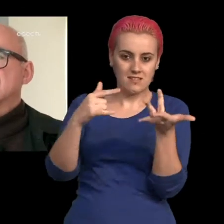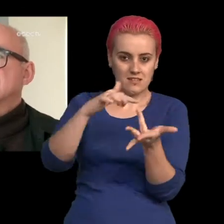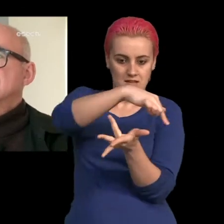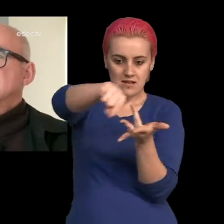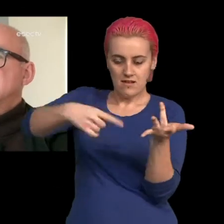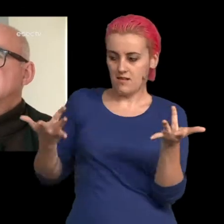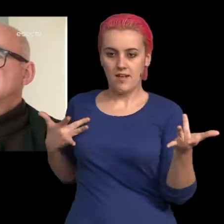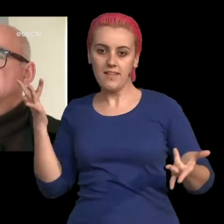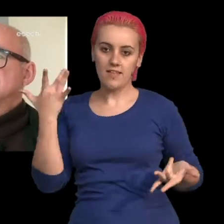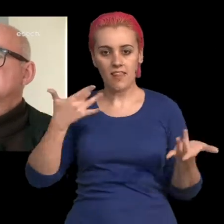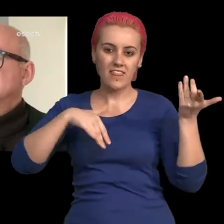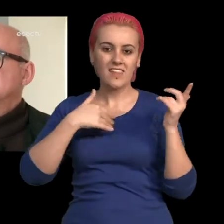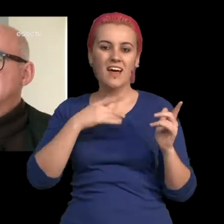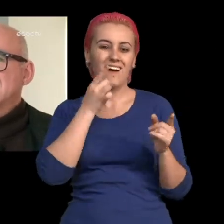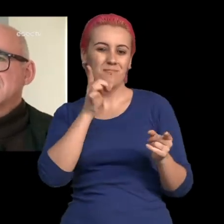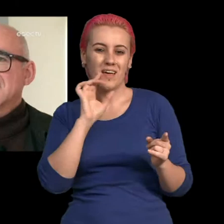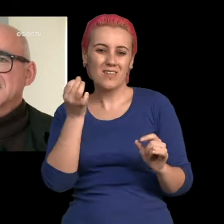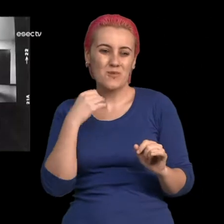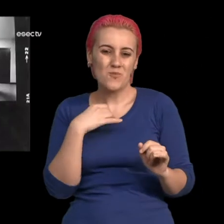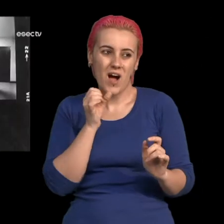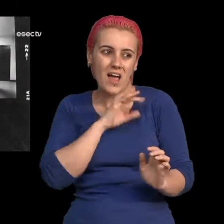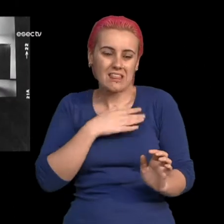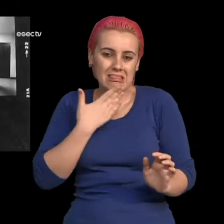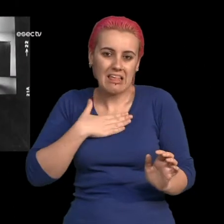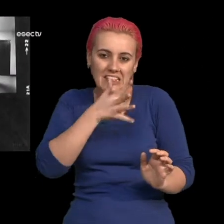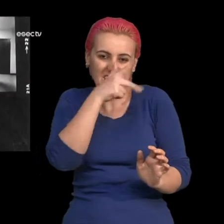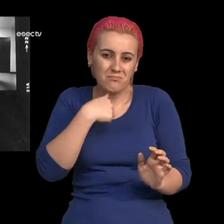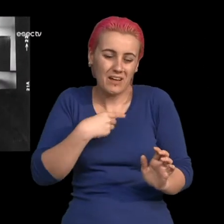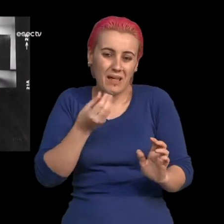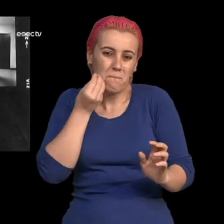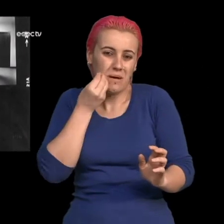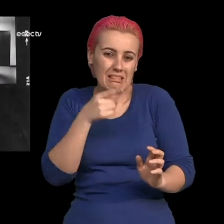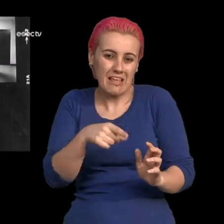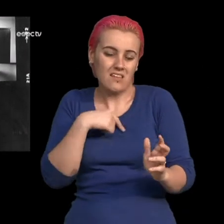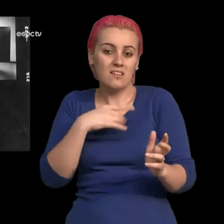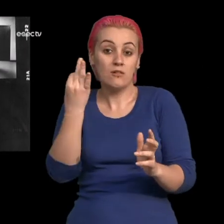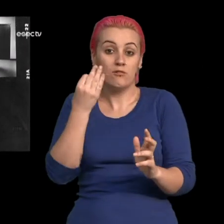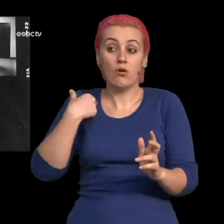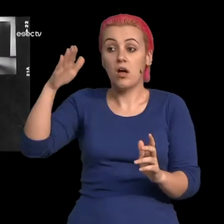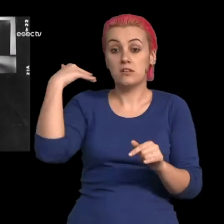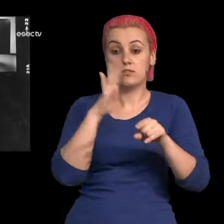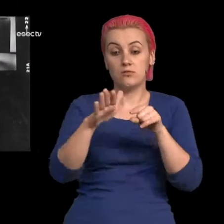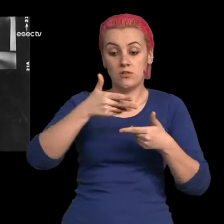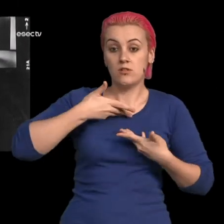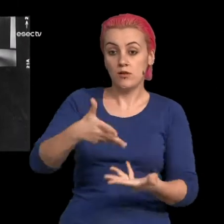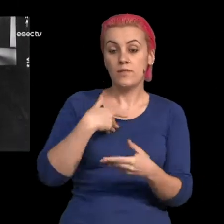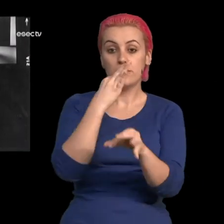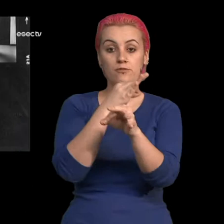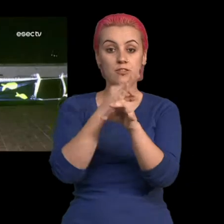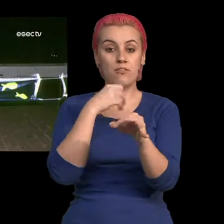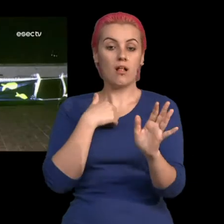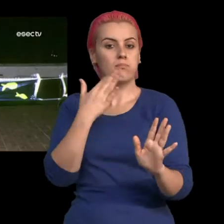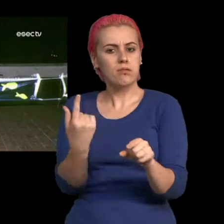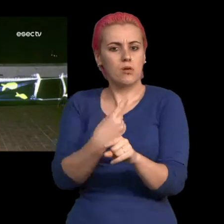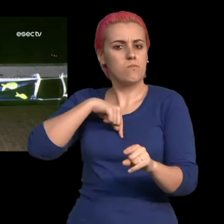triste até. Era uma coisa um bocadinho patética. Uma das primeiras que eu fiz foi no... Tive a sorte de ser convidado para um festival de performance